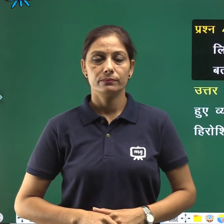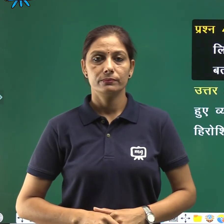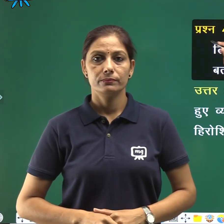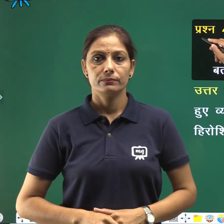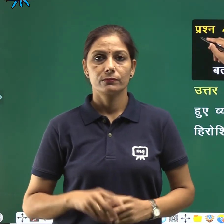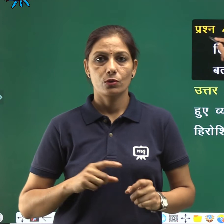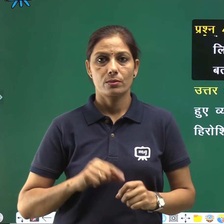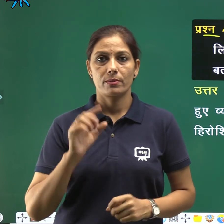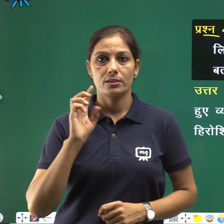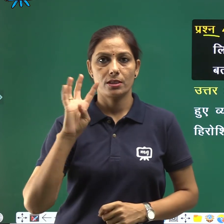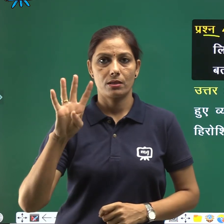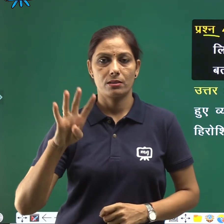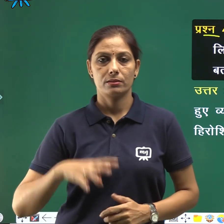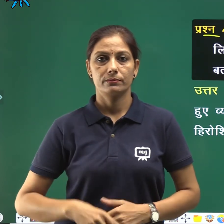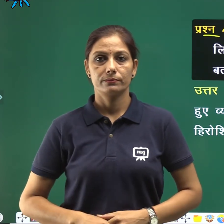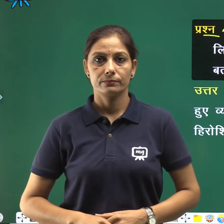प्रश्न 4,